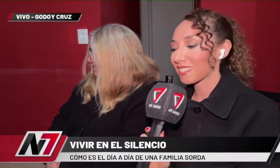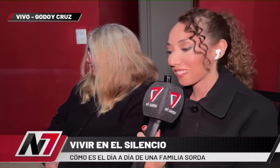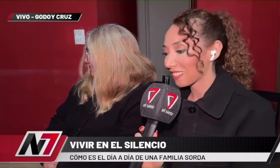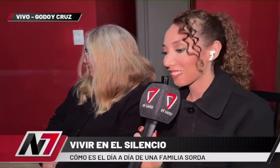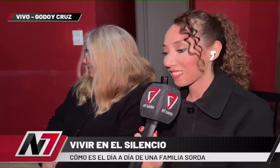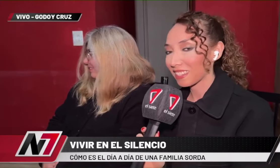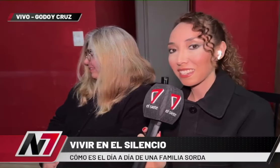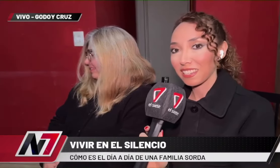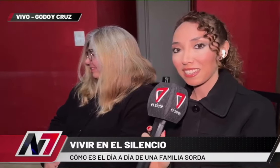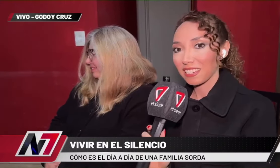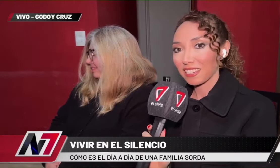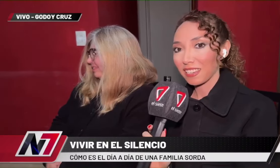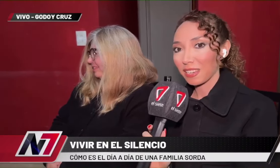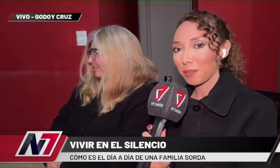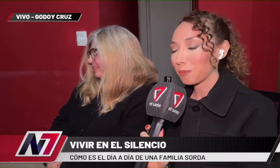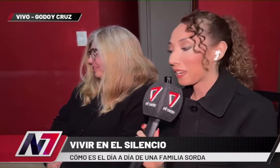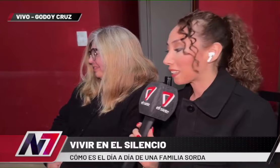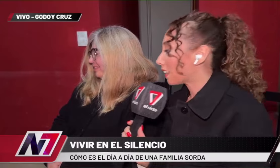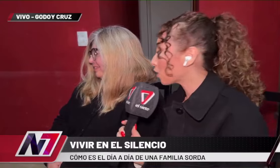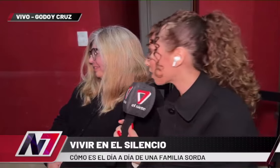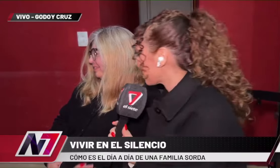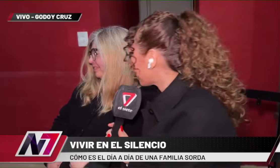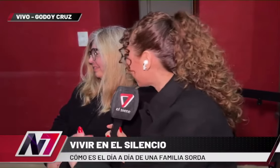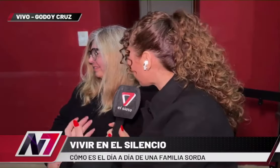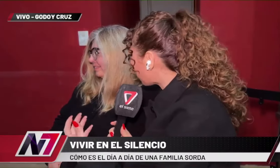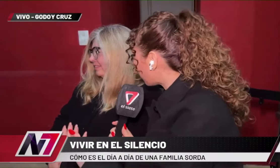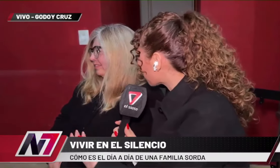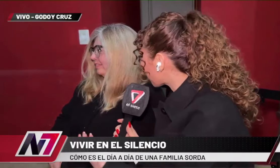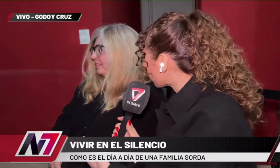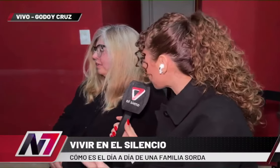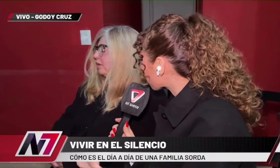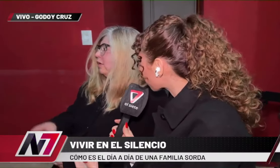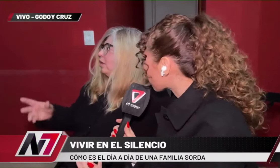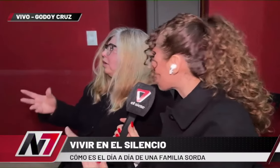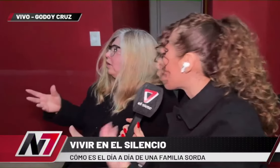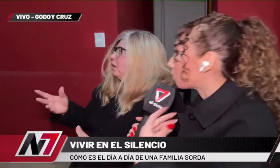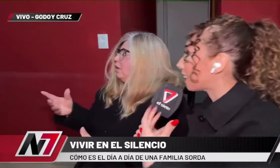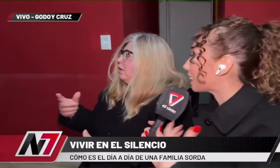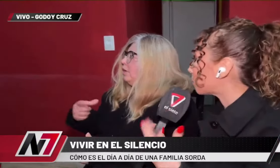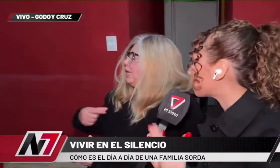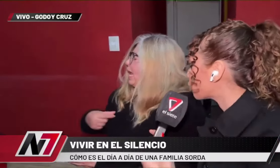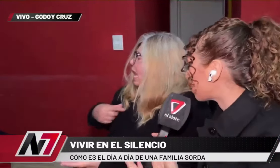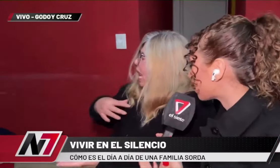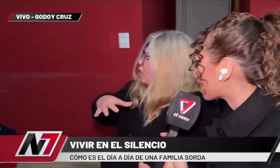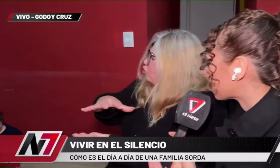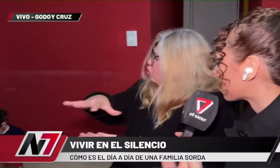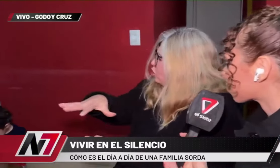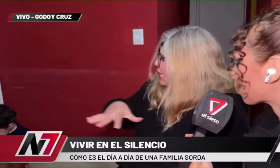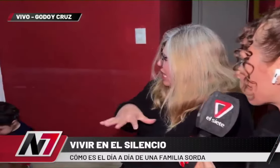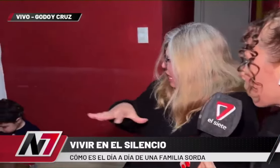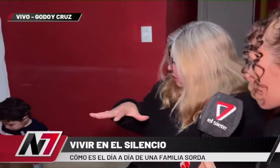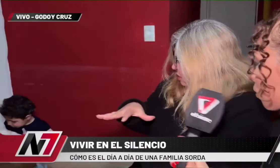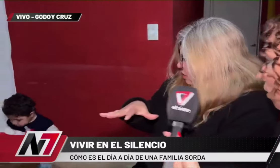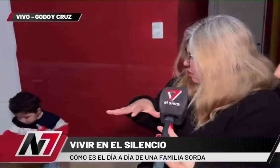Sí. Bien, ¿ellos se sienten incluidos a nivel social o falta mucho para sentirse incluidos?